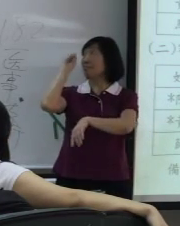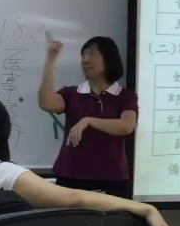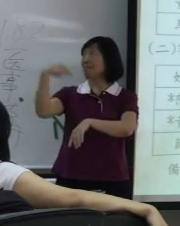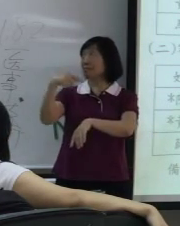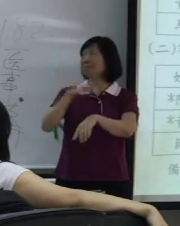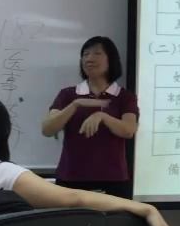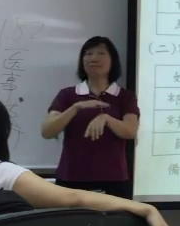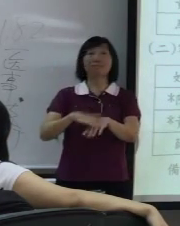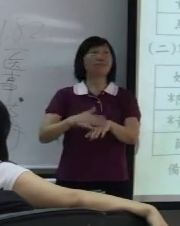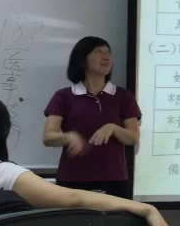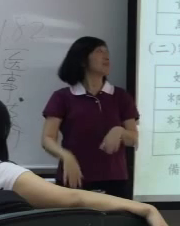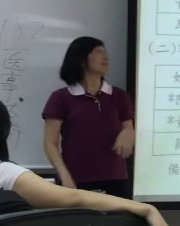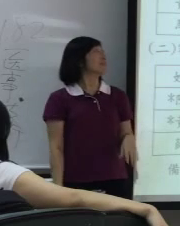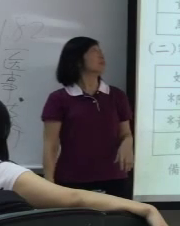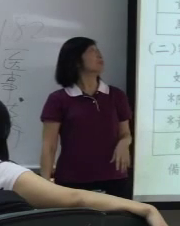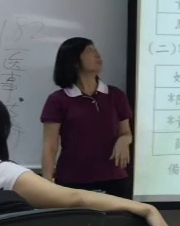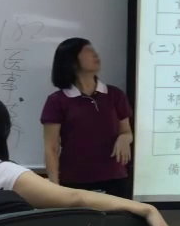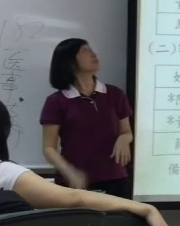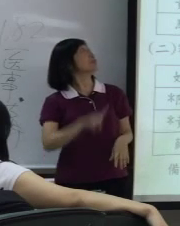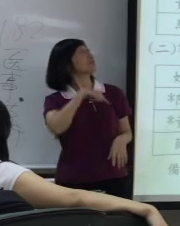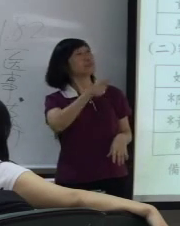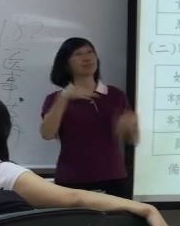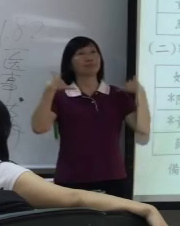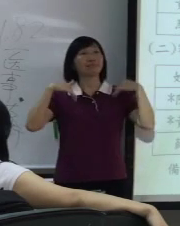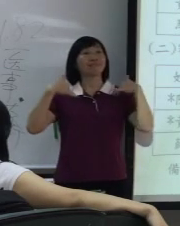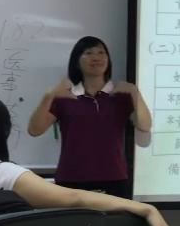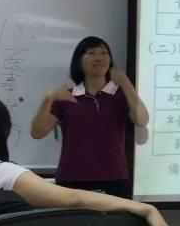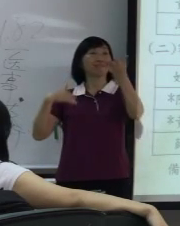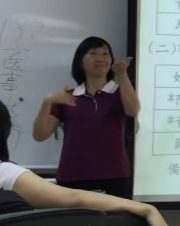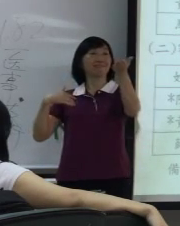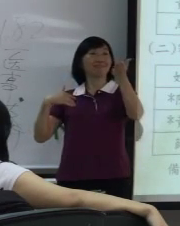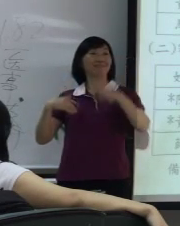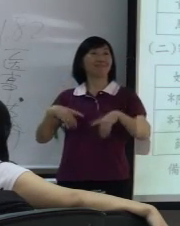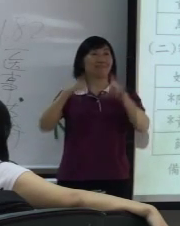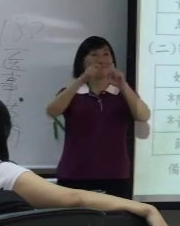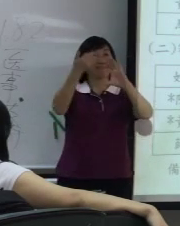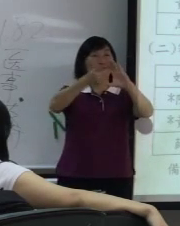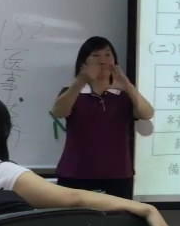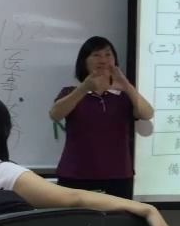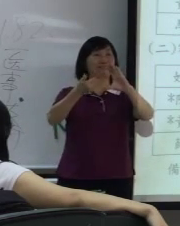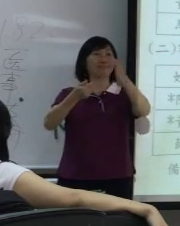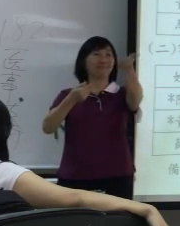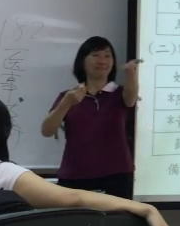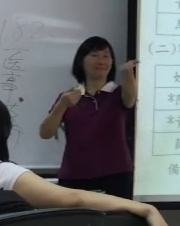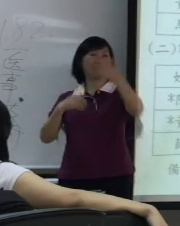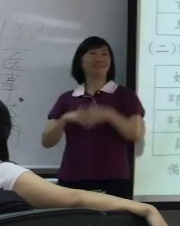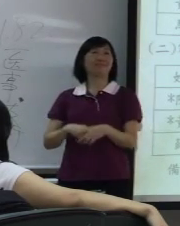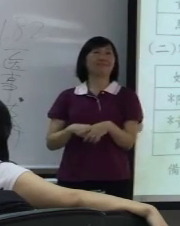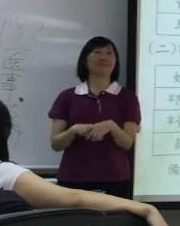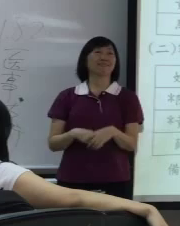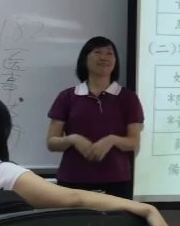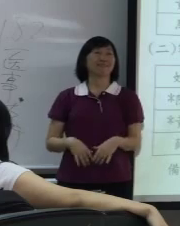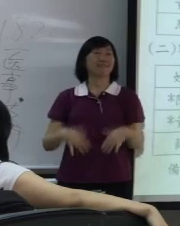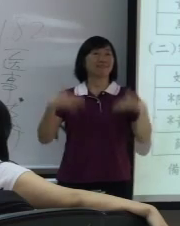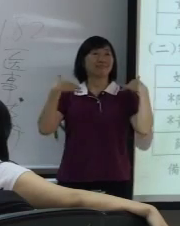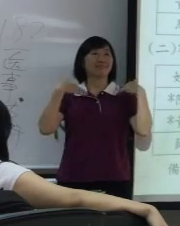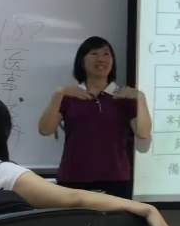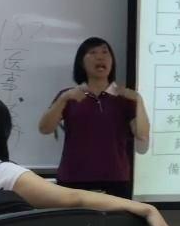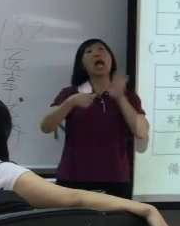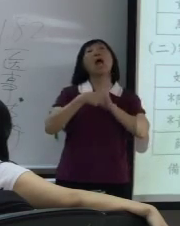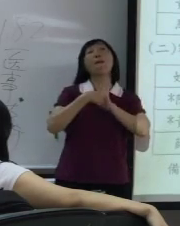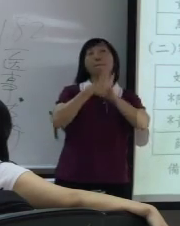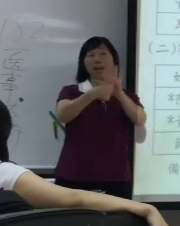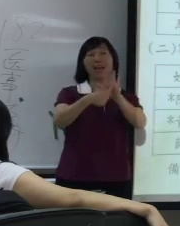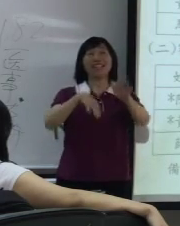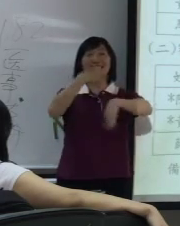好，接下来下一位是我们公共电视天天看节目的宁